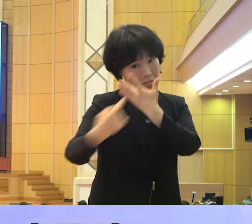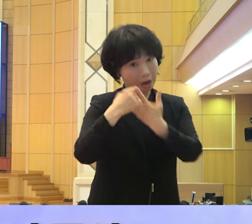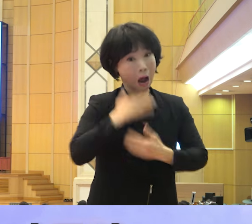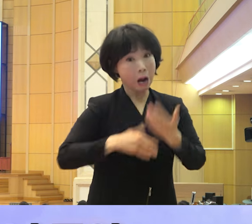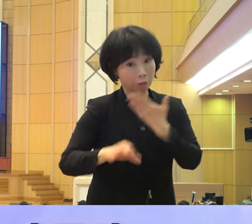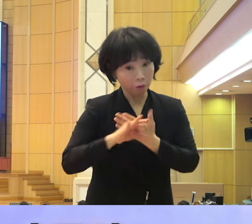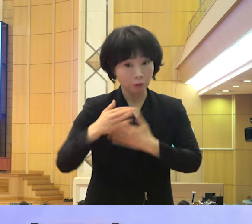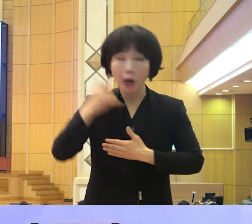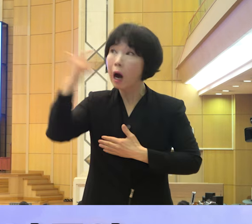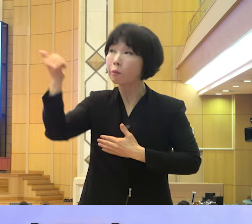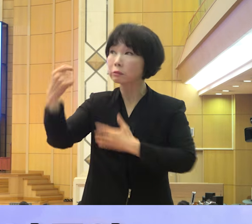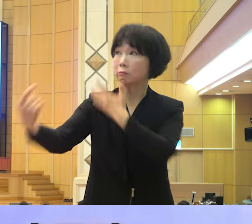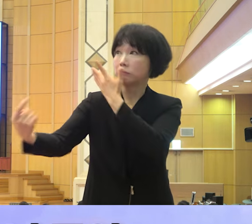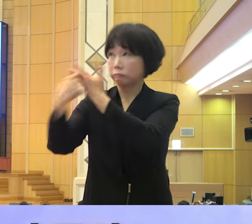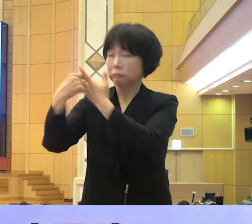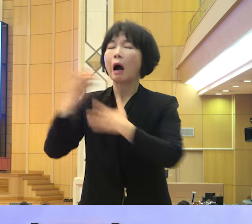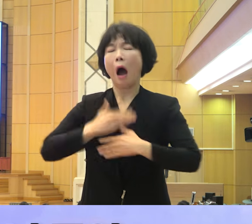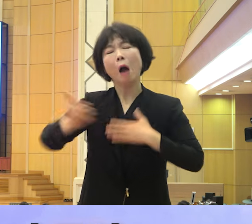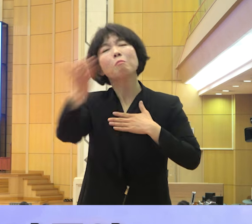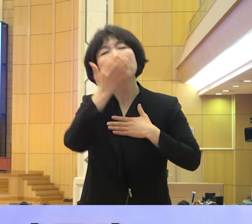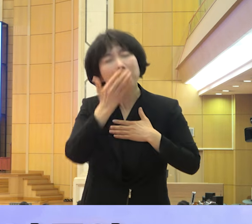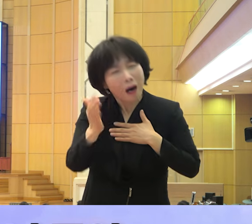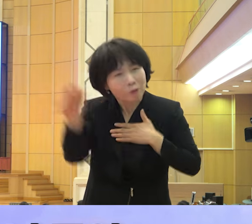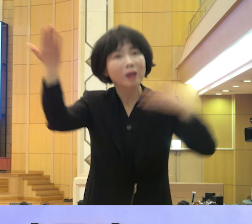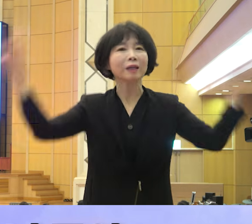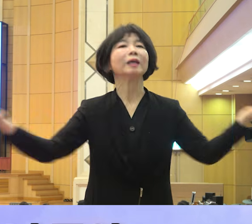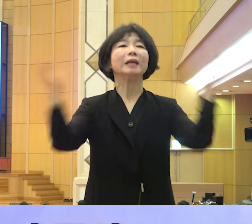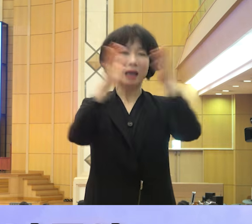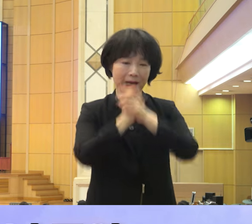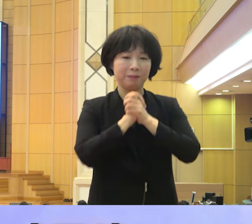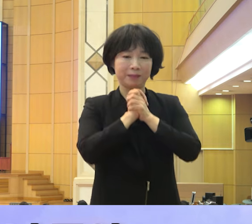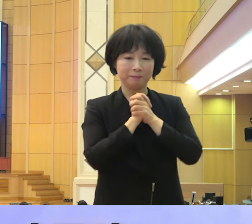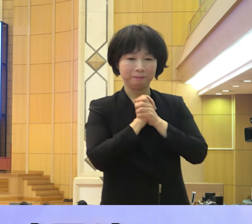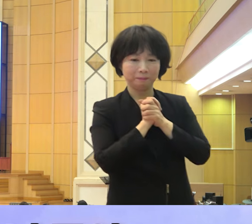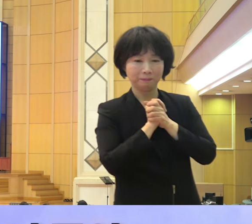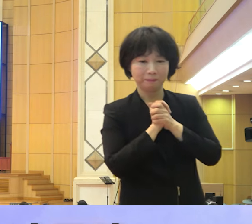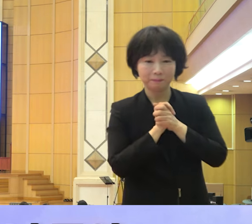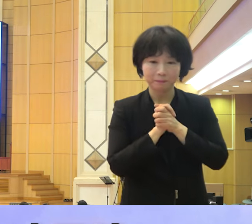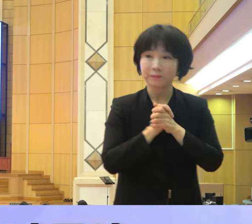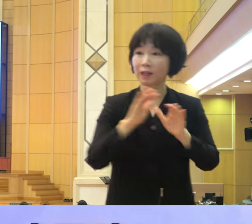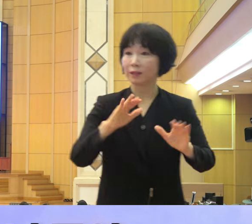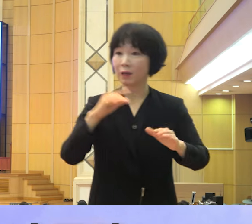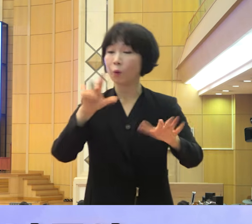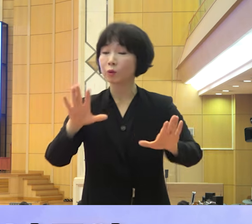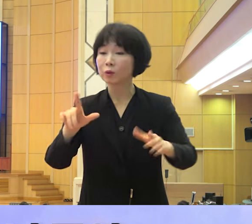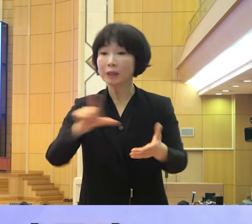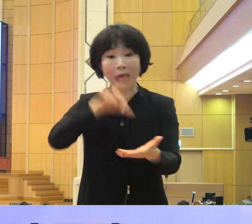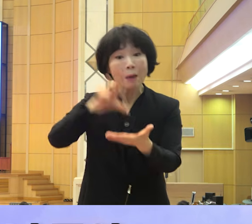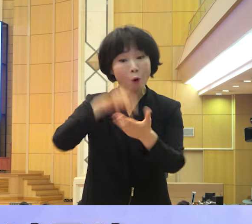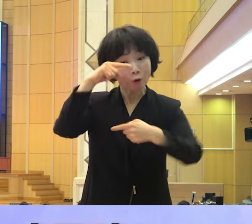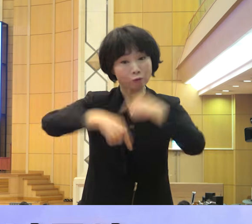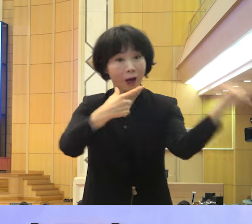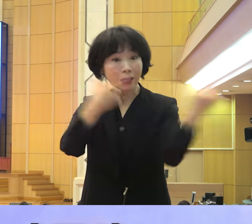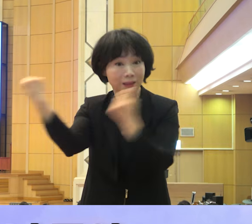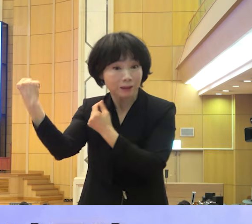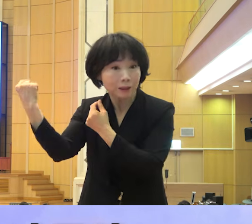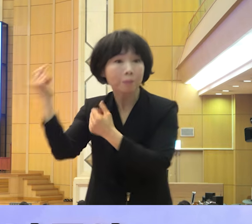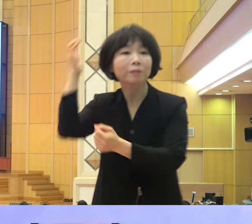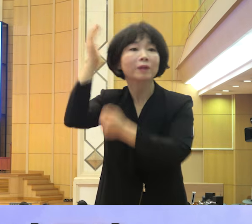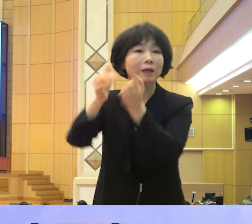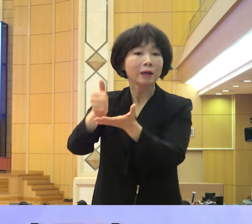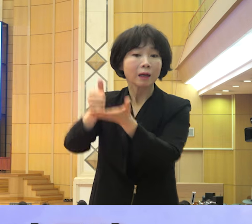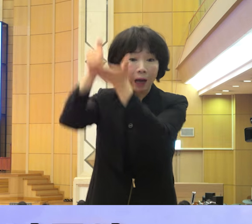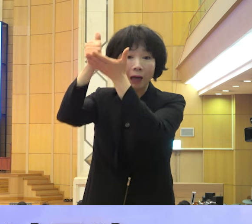알았더라면 내 아버지도 알았으리라. 아멘. 제목을 따라합니다.